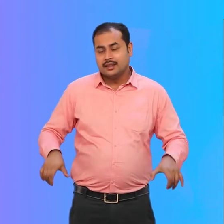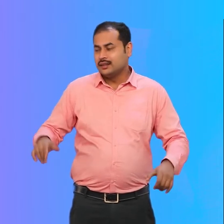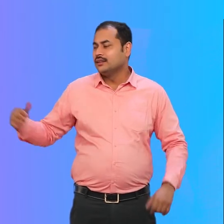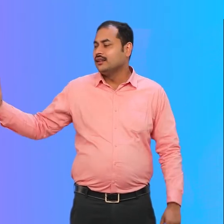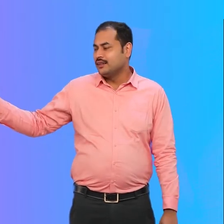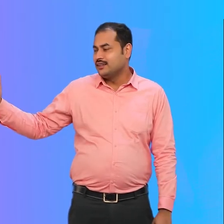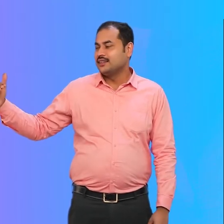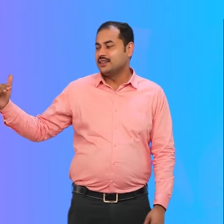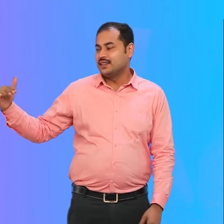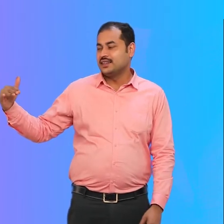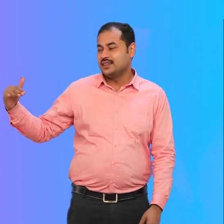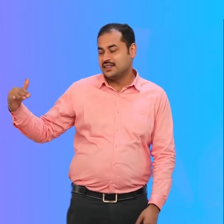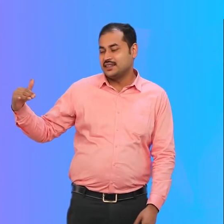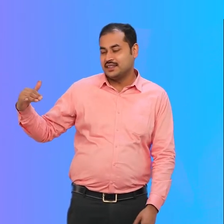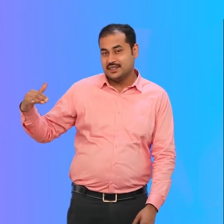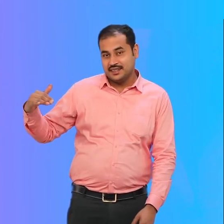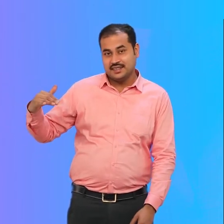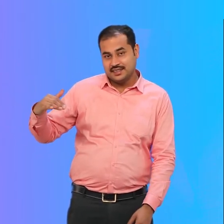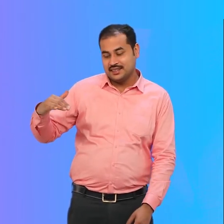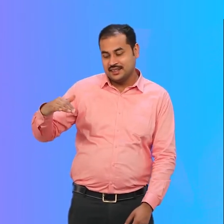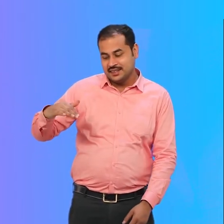है झाल